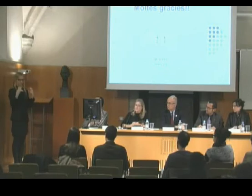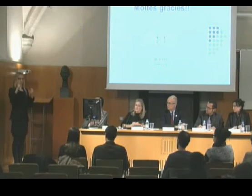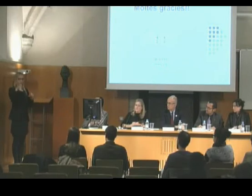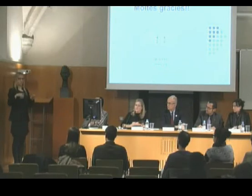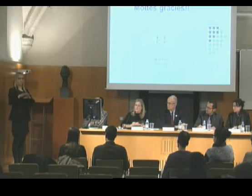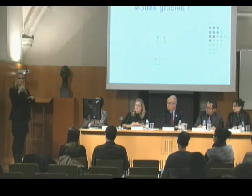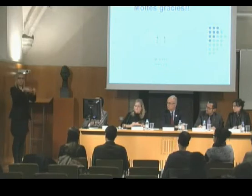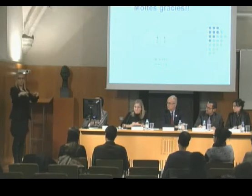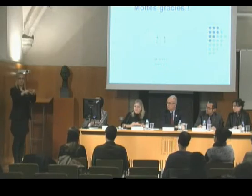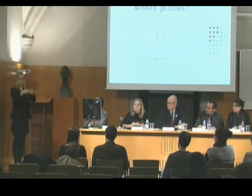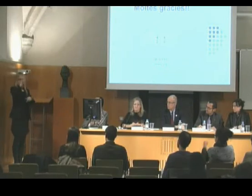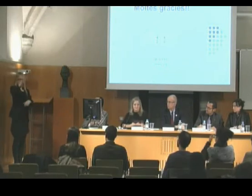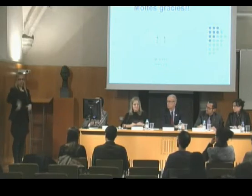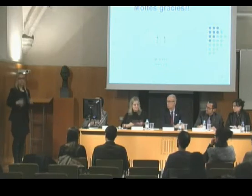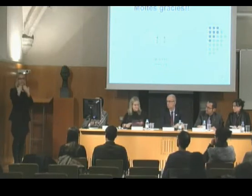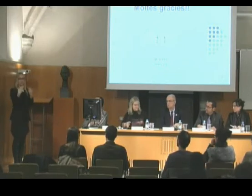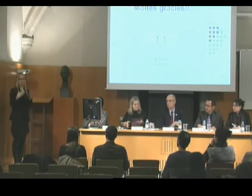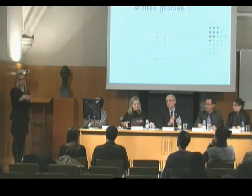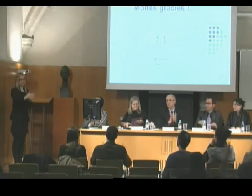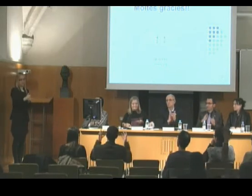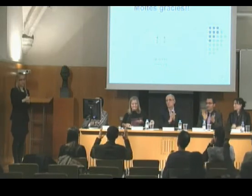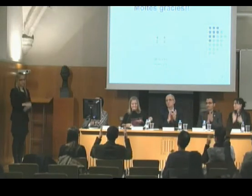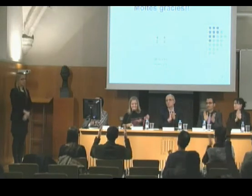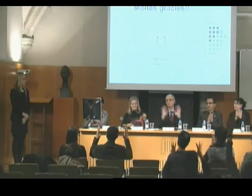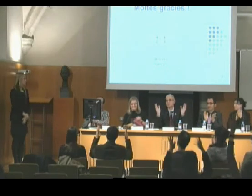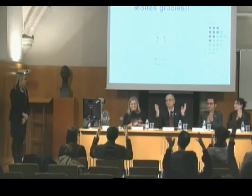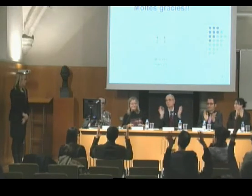llengua de signes catalana. Moltíssimes gràcies a tothom.